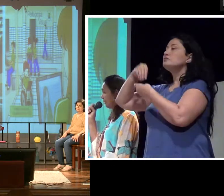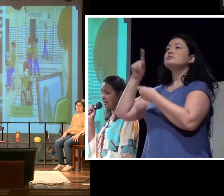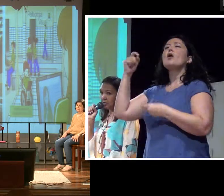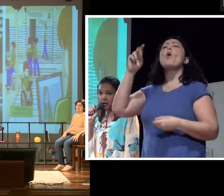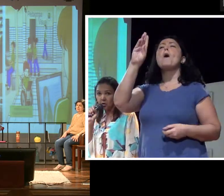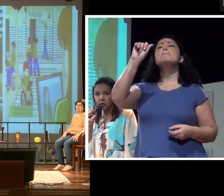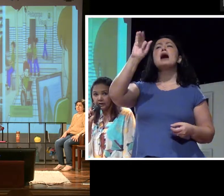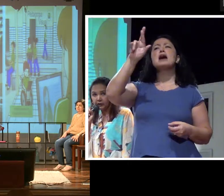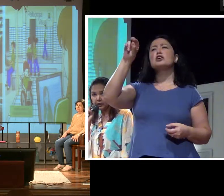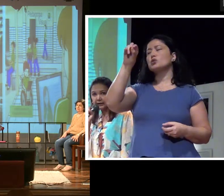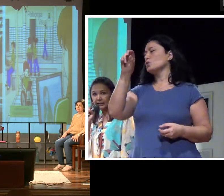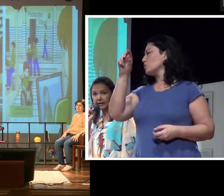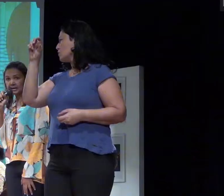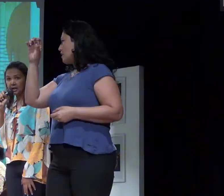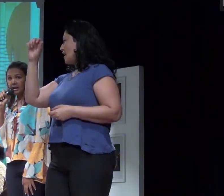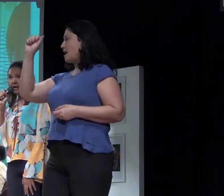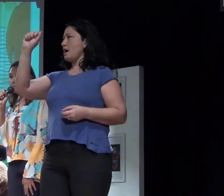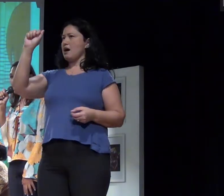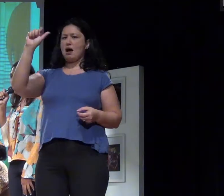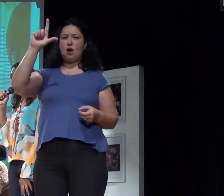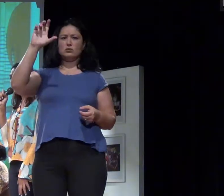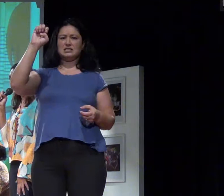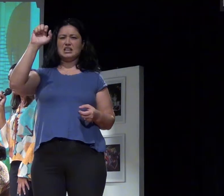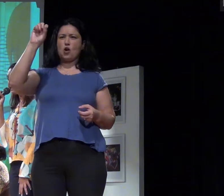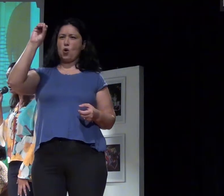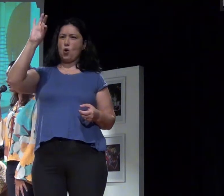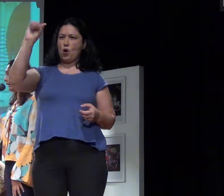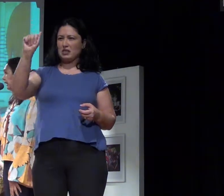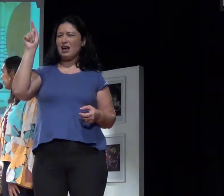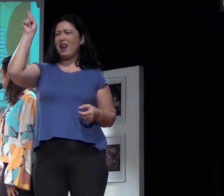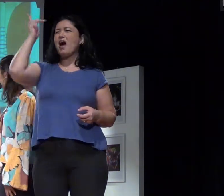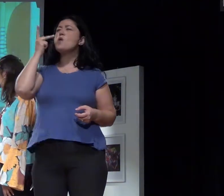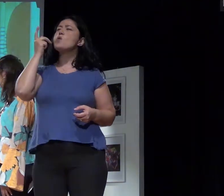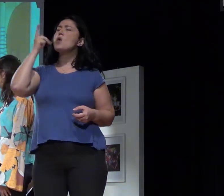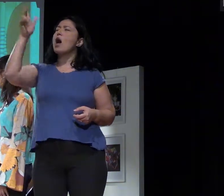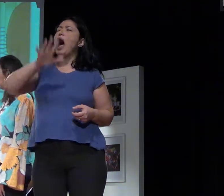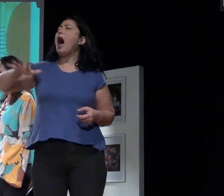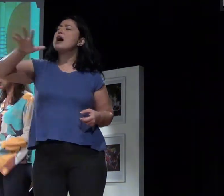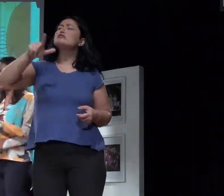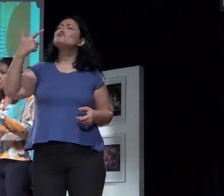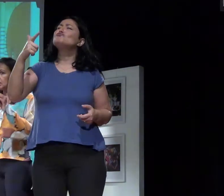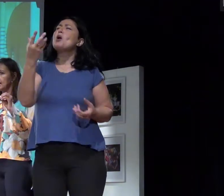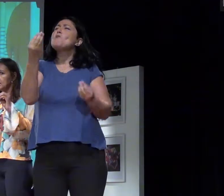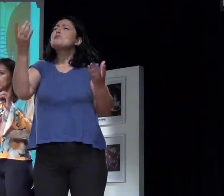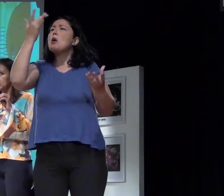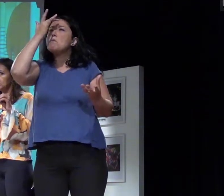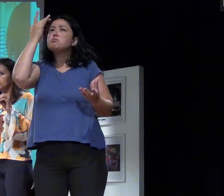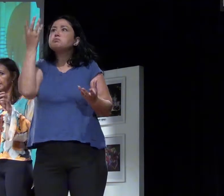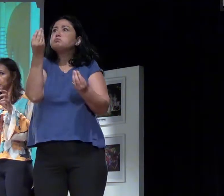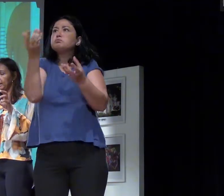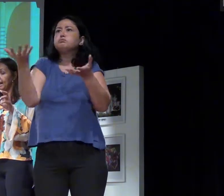bairro chamado Aldeota, lá em Fortaleza. É uma área em que não tem assim, pessoas, a comunidade